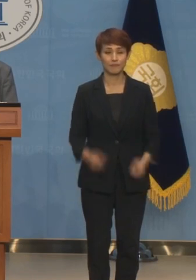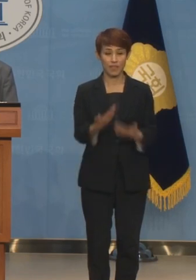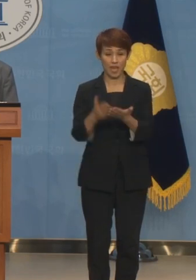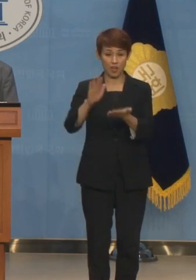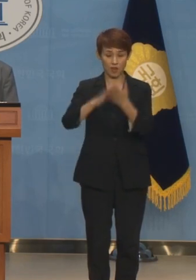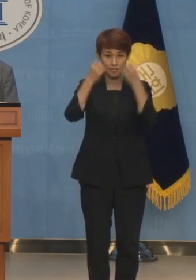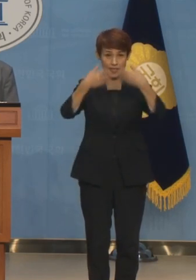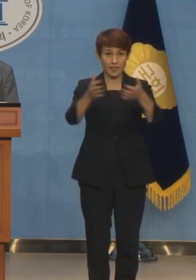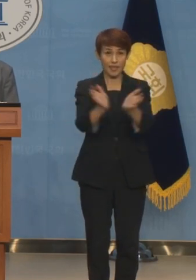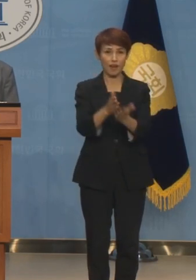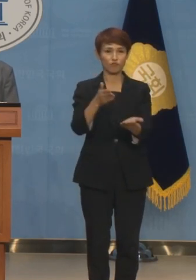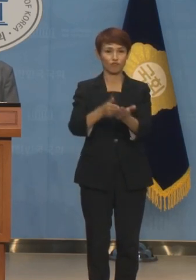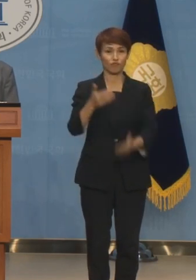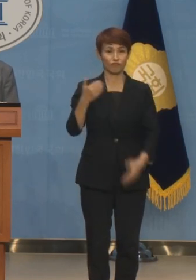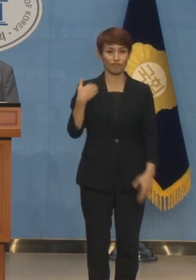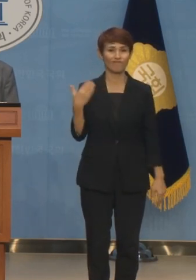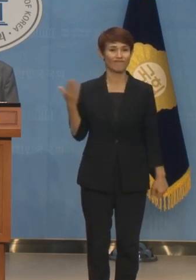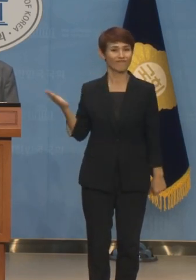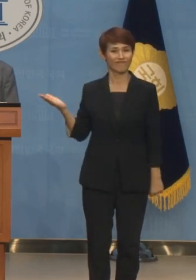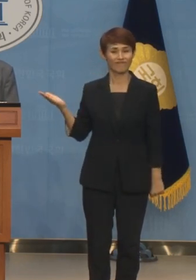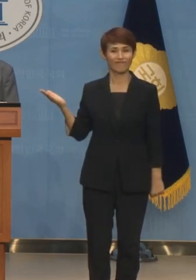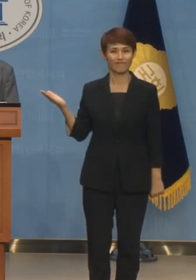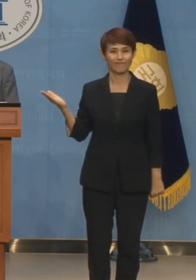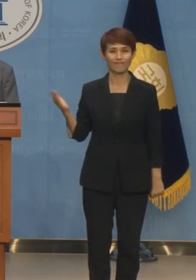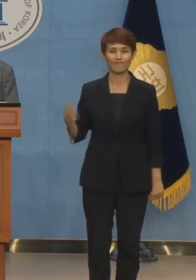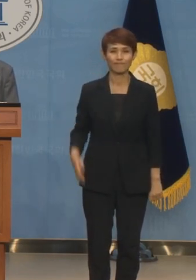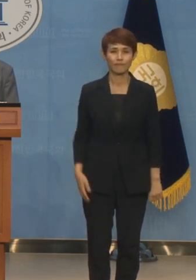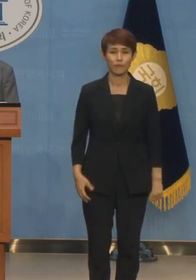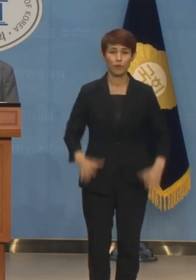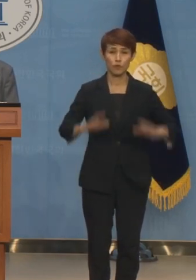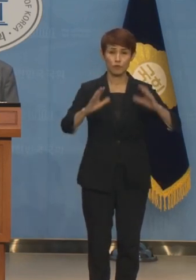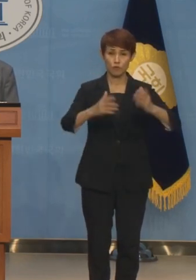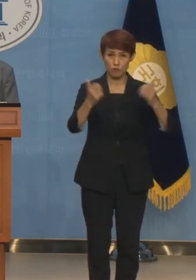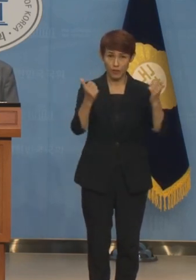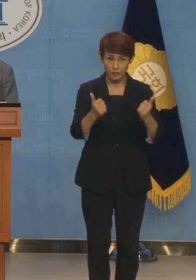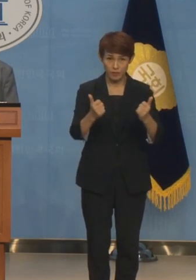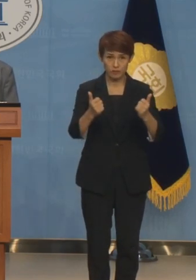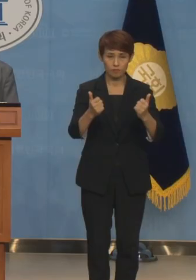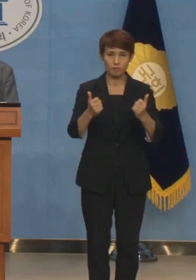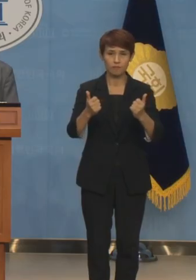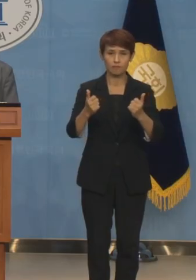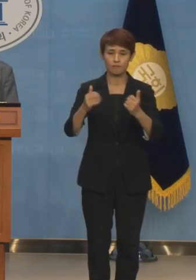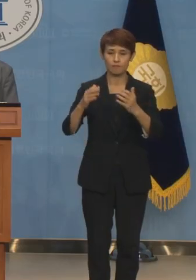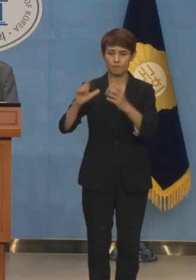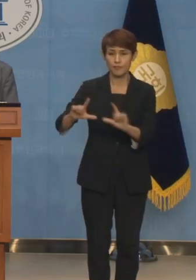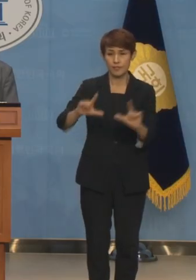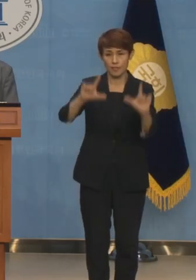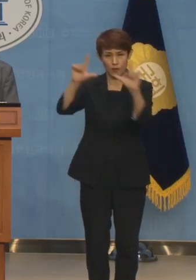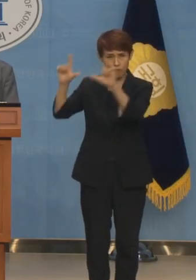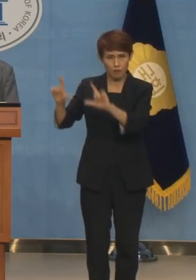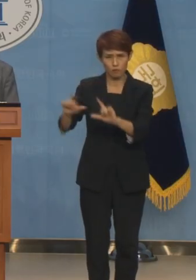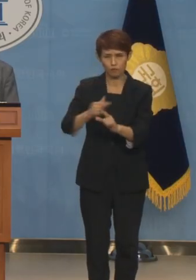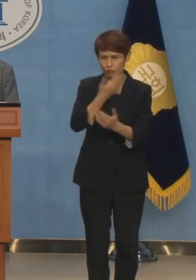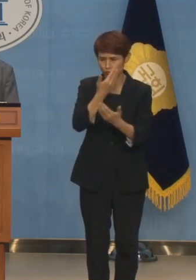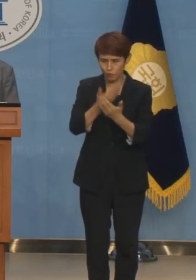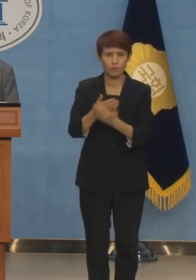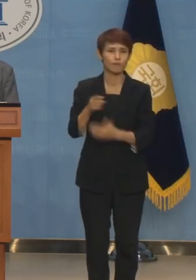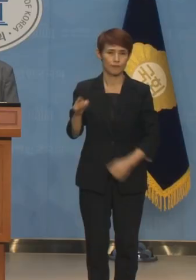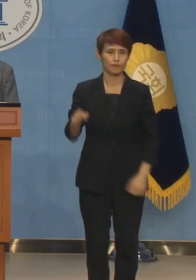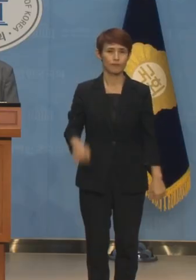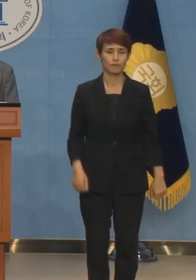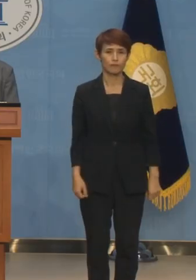개혁신당 대변인 조용진입니다. 국회는 민생이 먼저입니다.